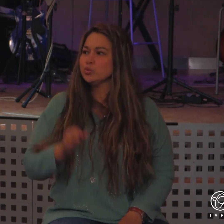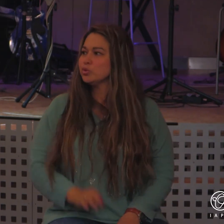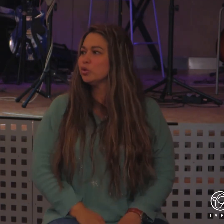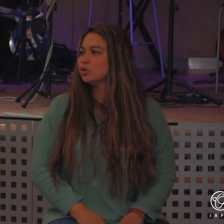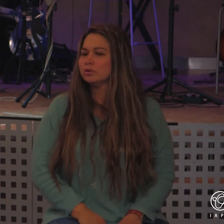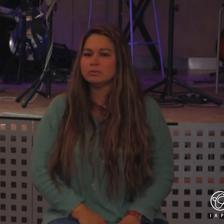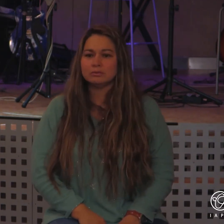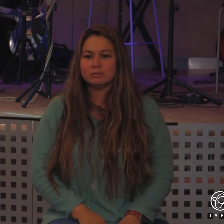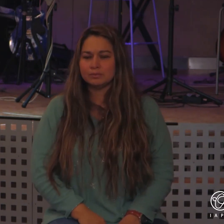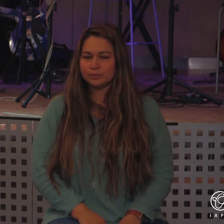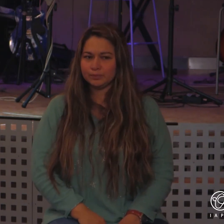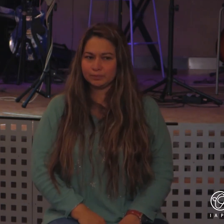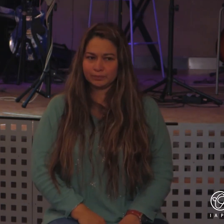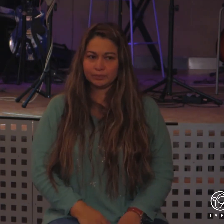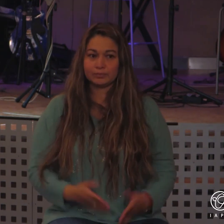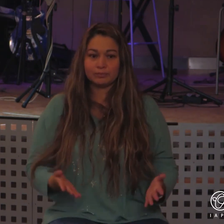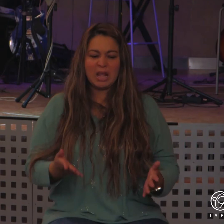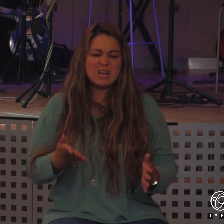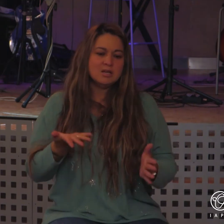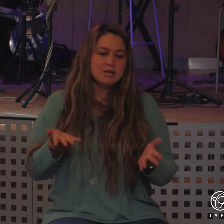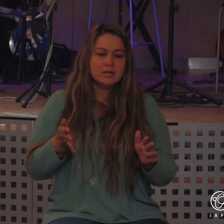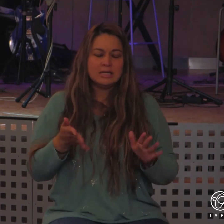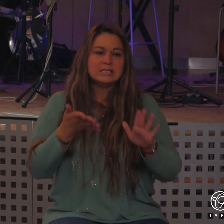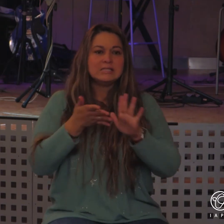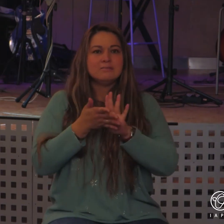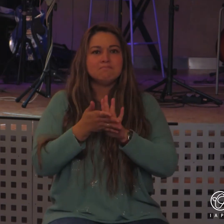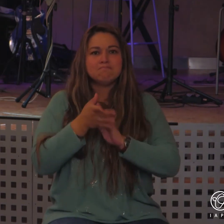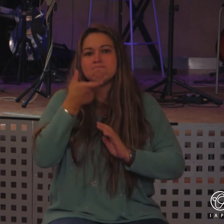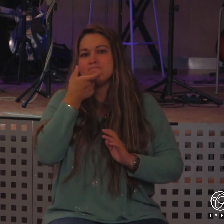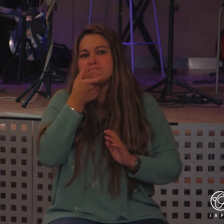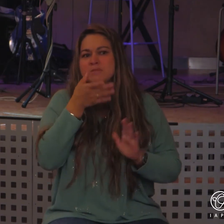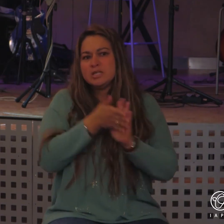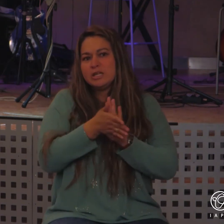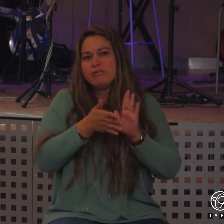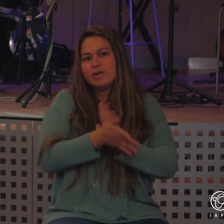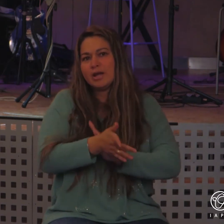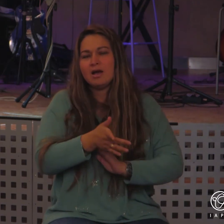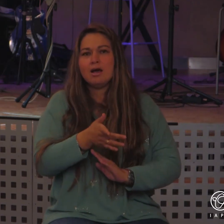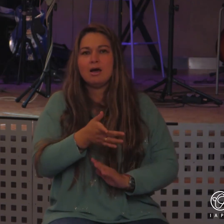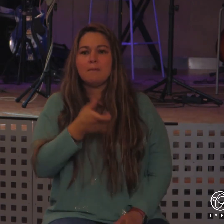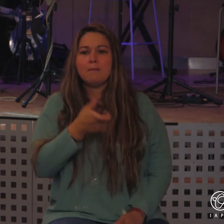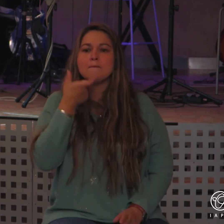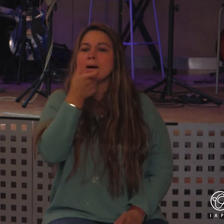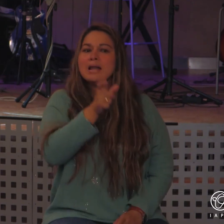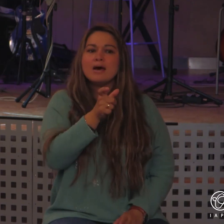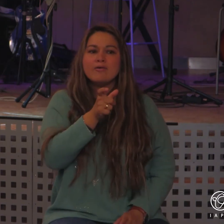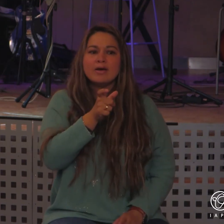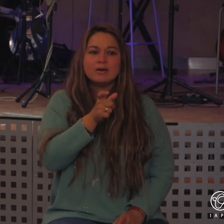mí me parece bastante sólida es la palabra invasor.